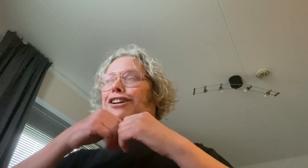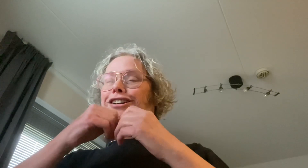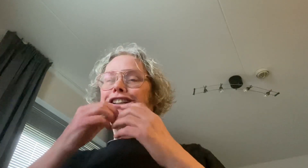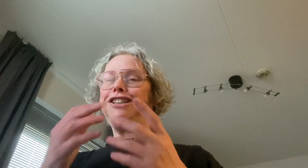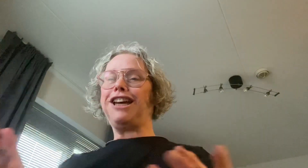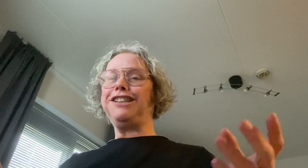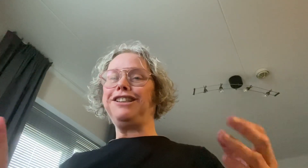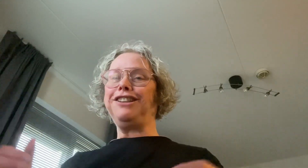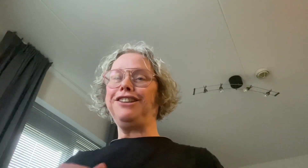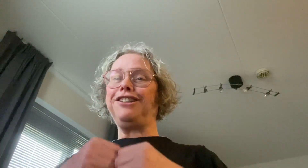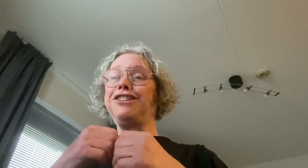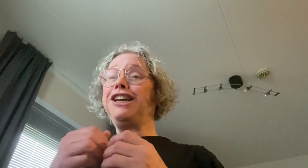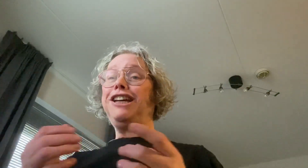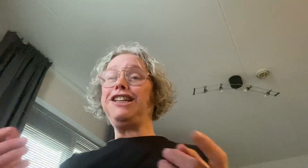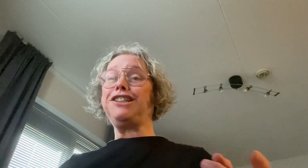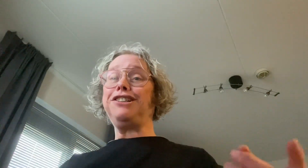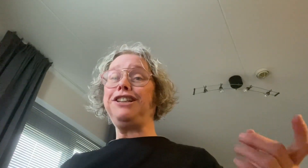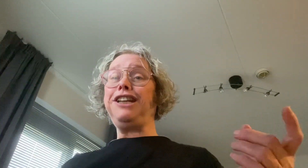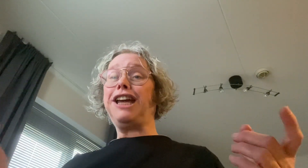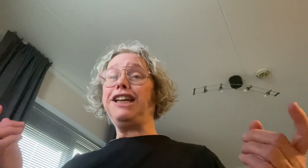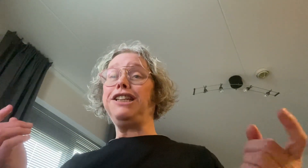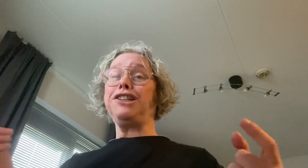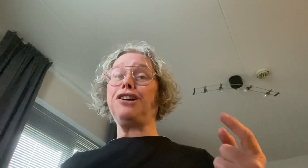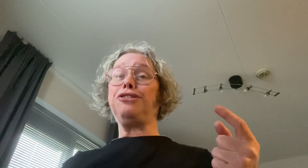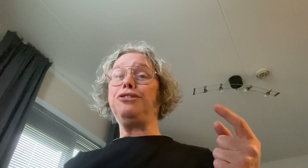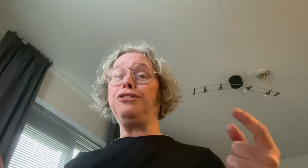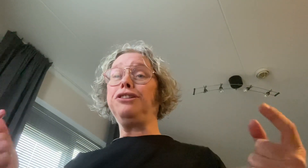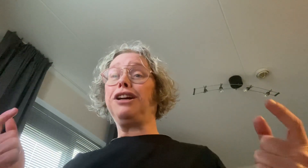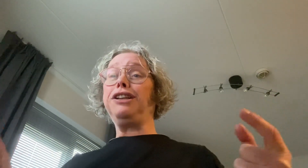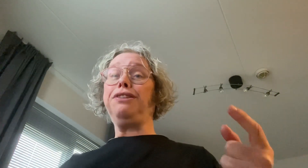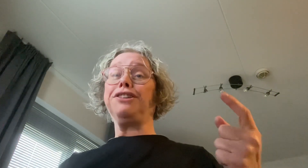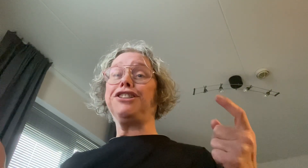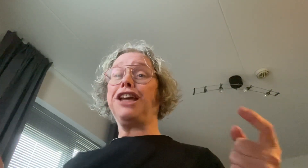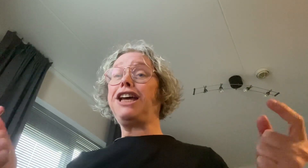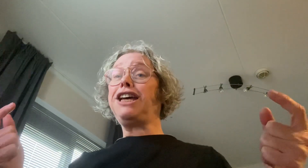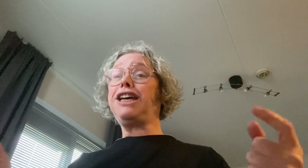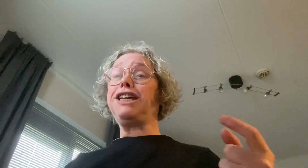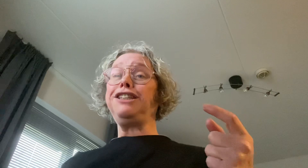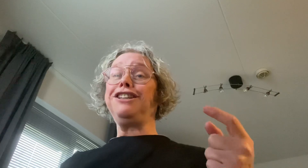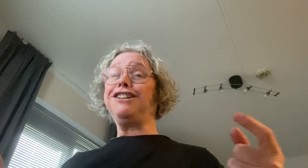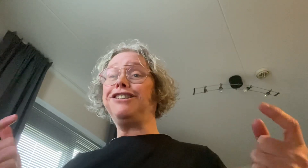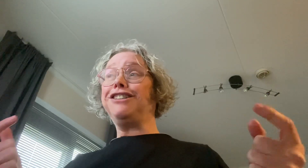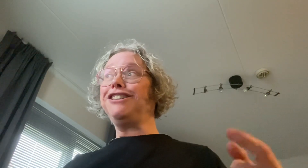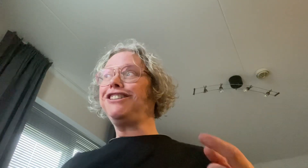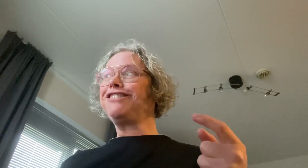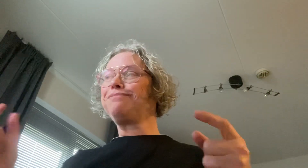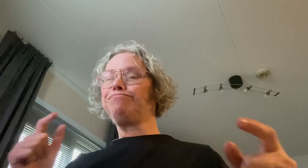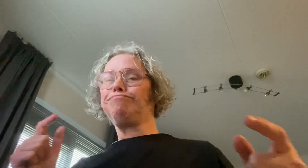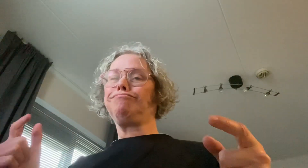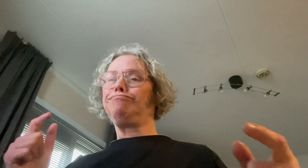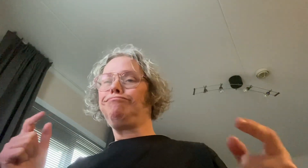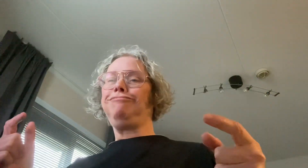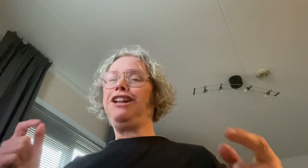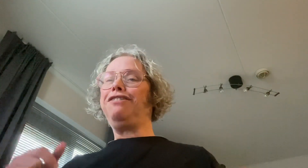alle zenders is er niet één zo goed dan die van Stenders. Van